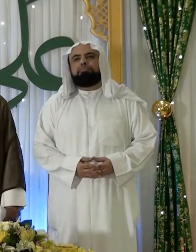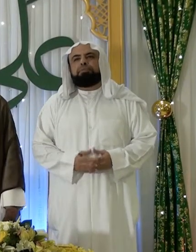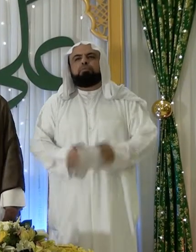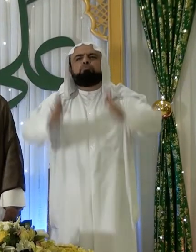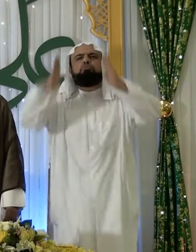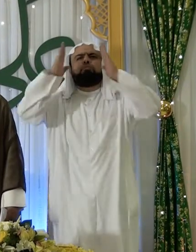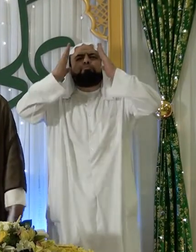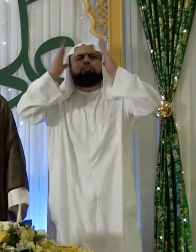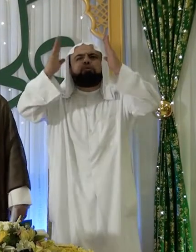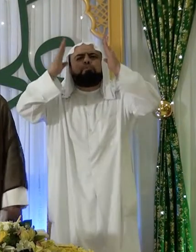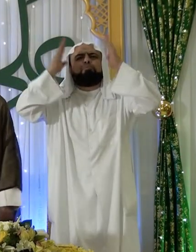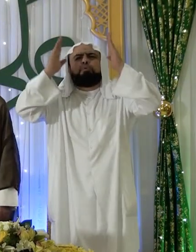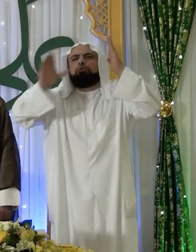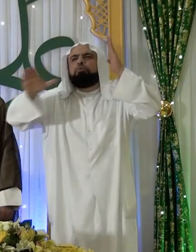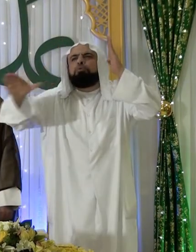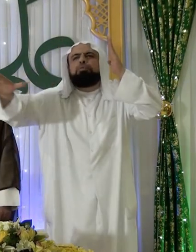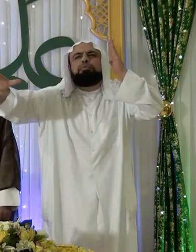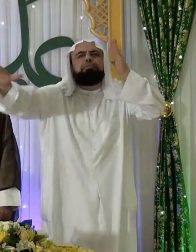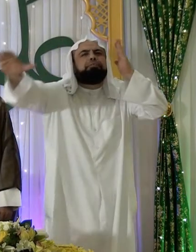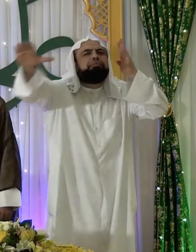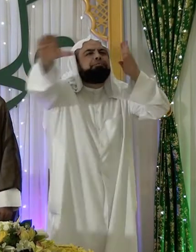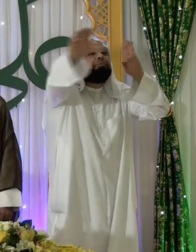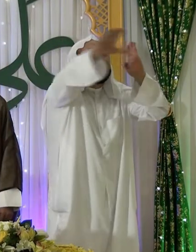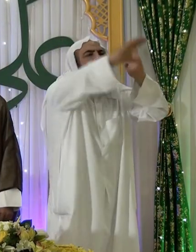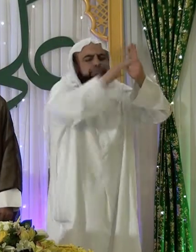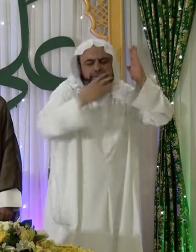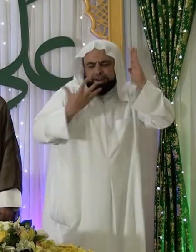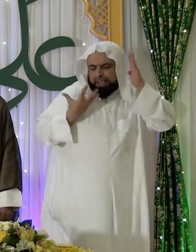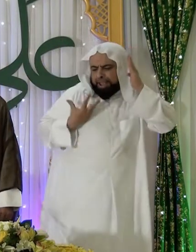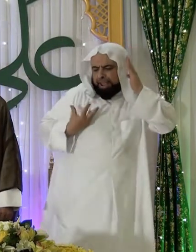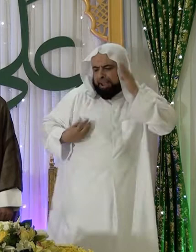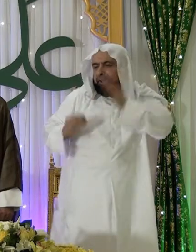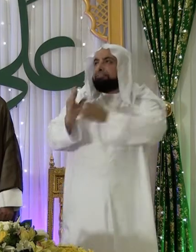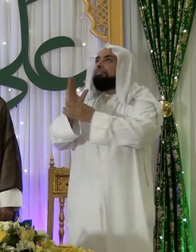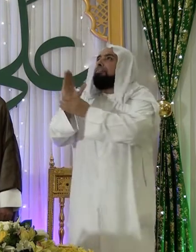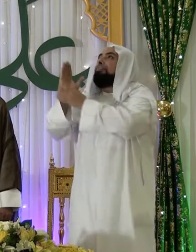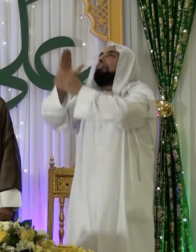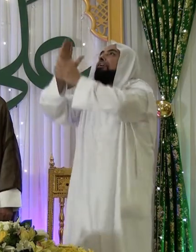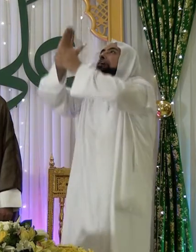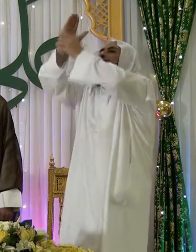أبارك لكم عيد الغدير الأغر،